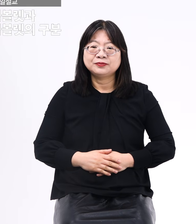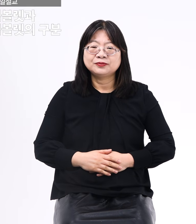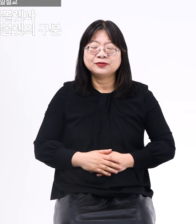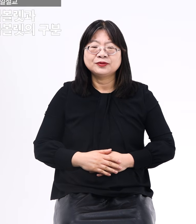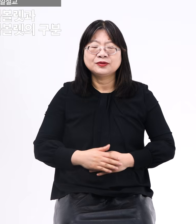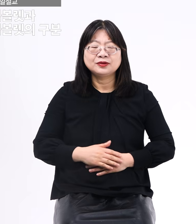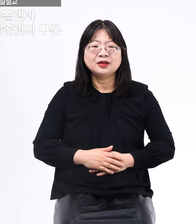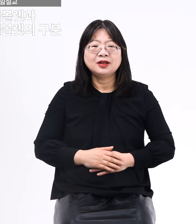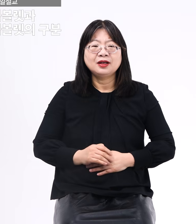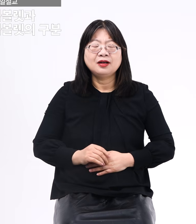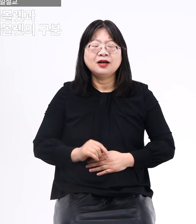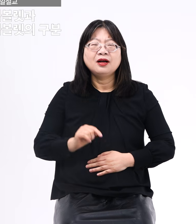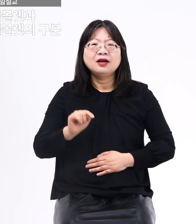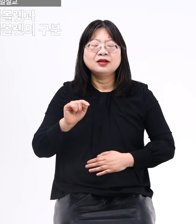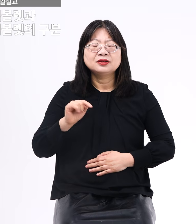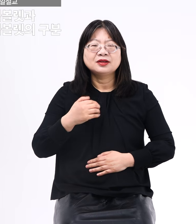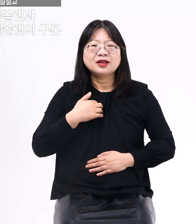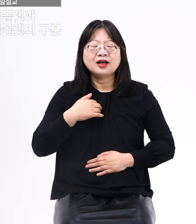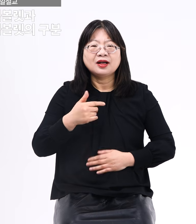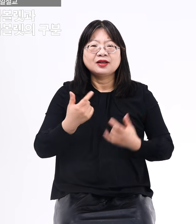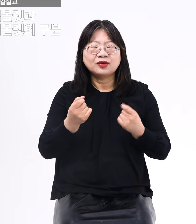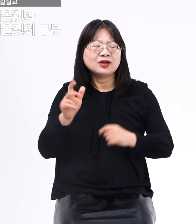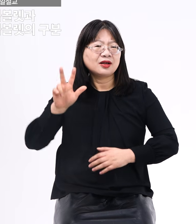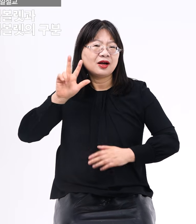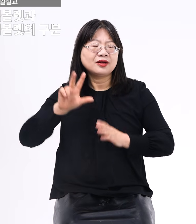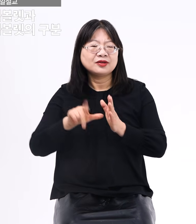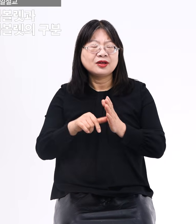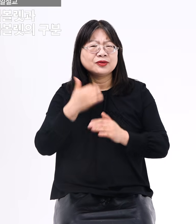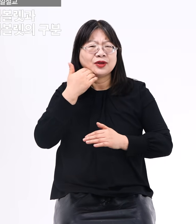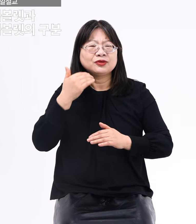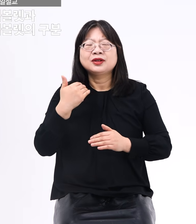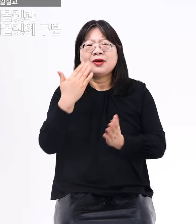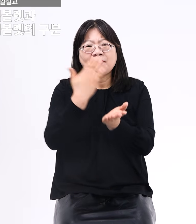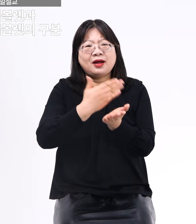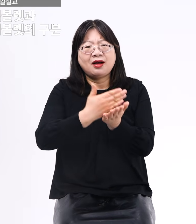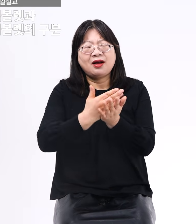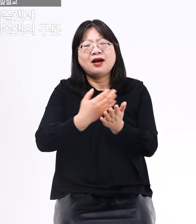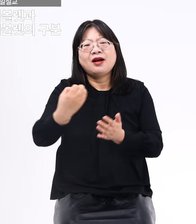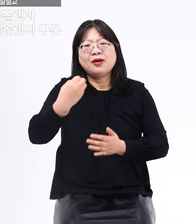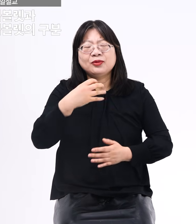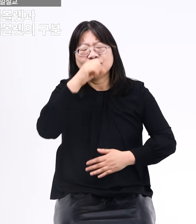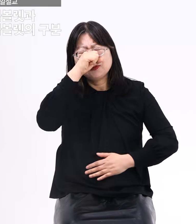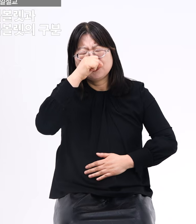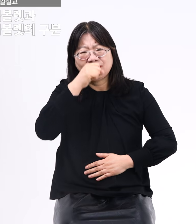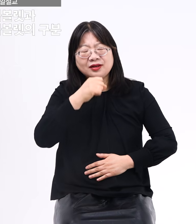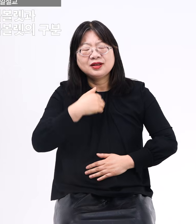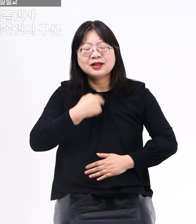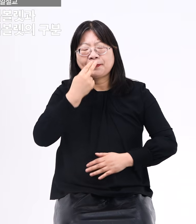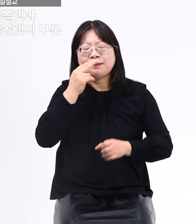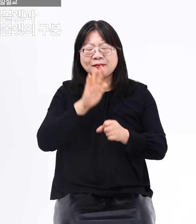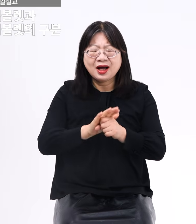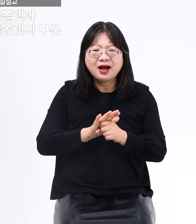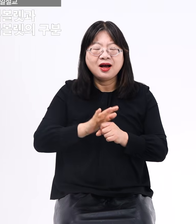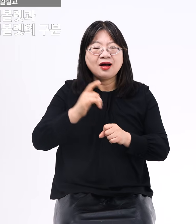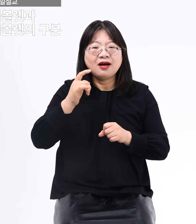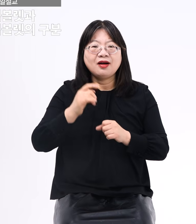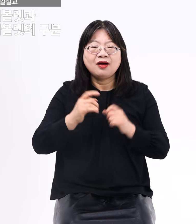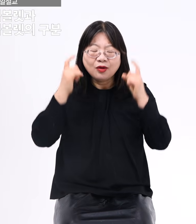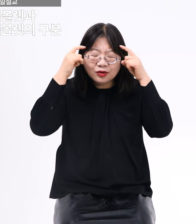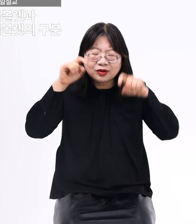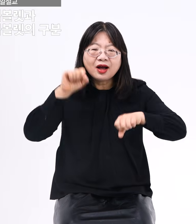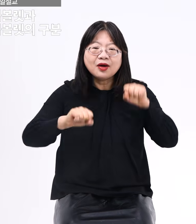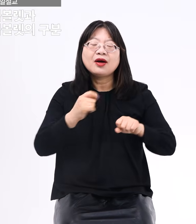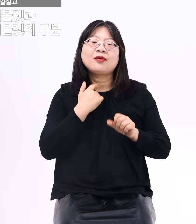누구라도 날 좀 말려주지. 내가 정말 어처구니 없는 짓을 했구나. 자,